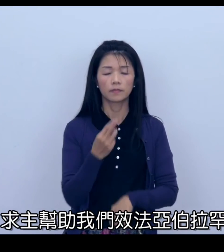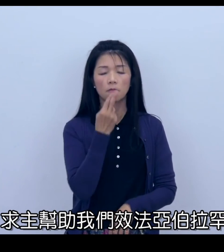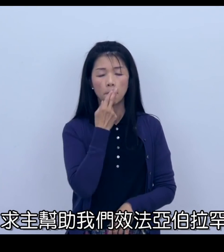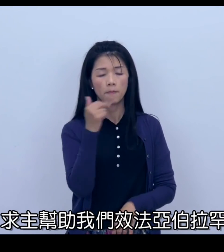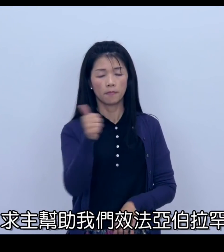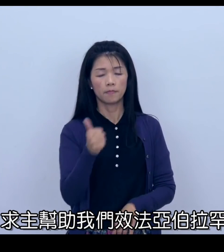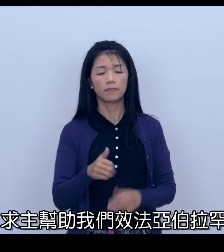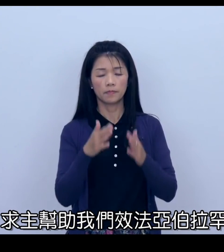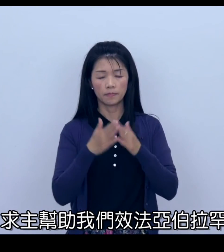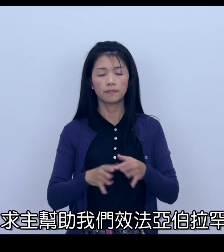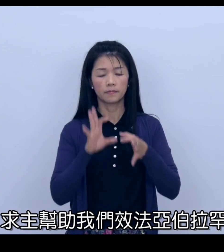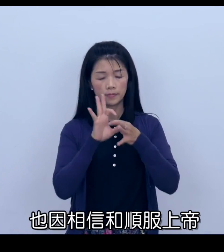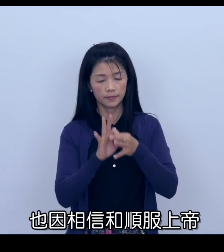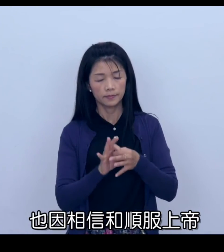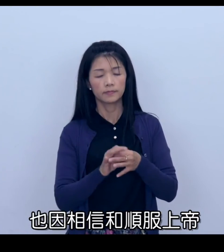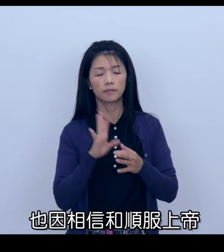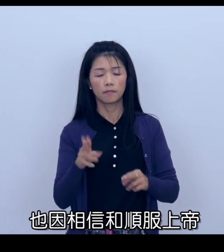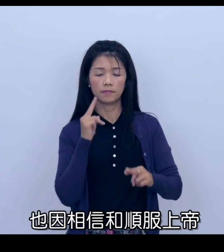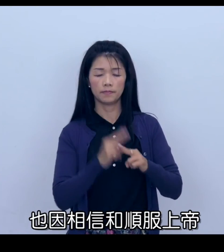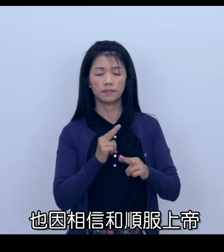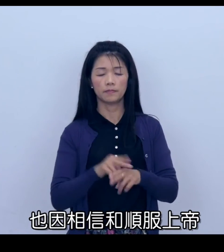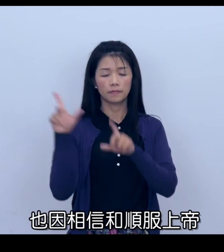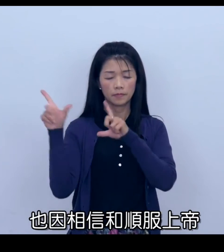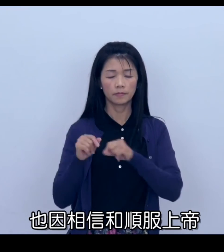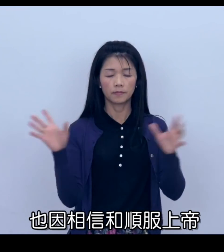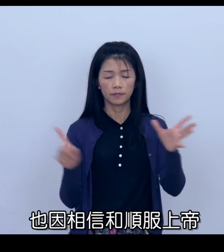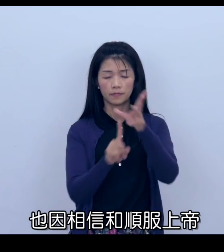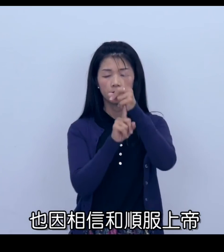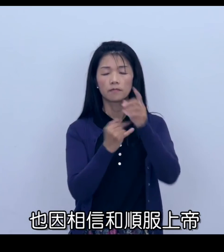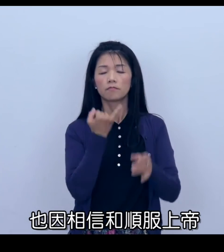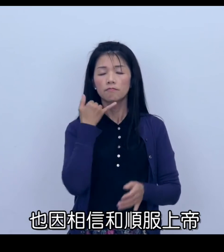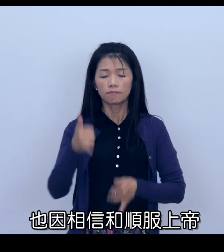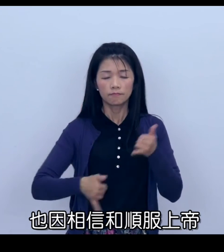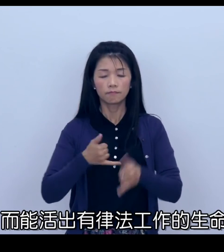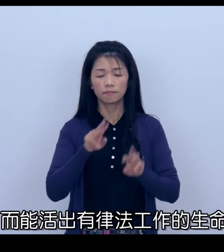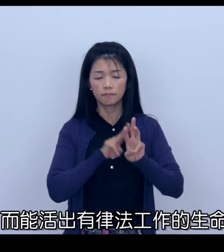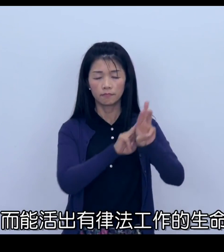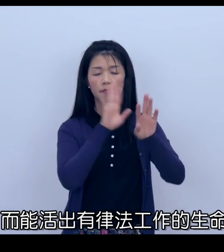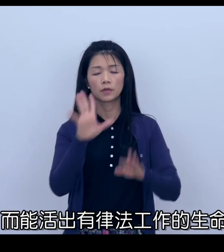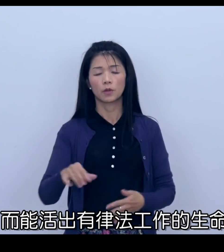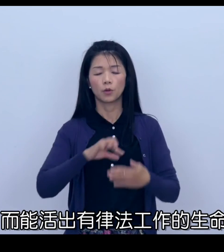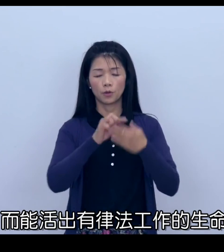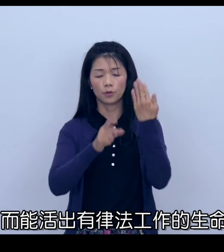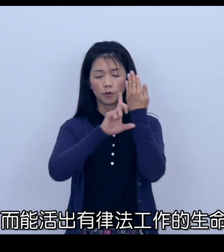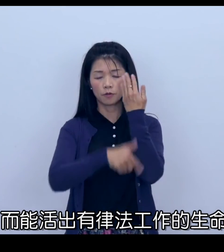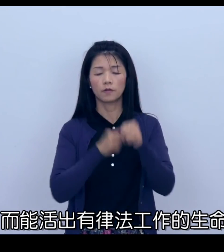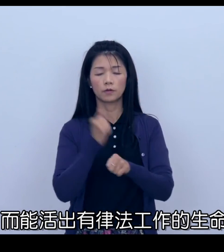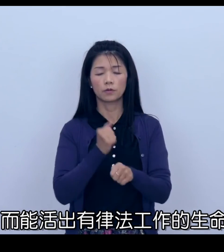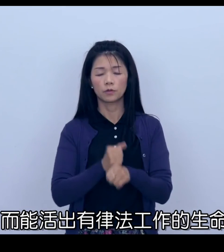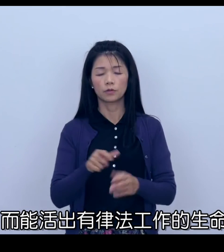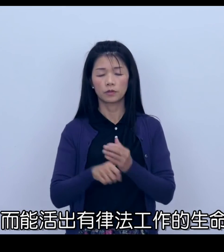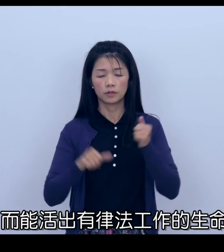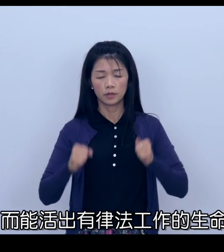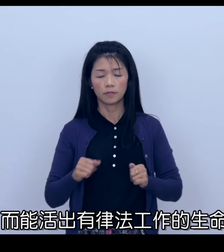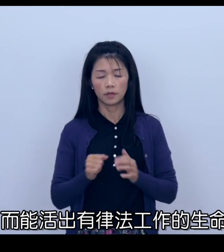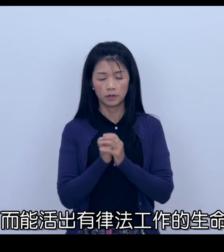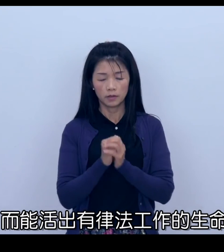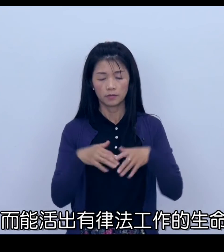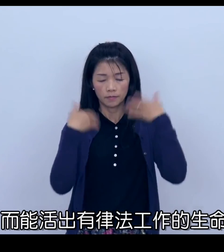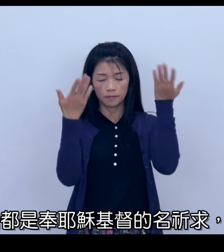伯拉罕，也因相信和顺服上帝而能活出有律法工作的生命。祷